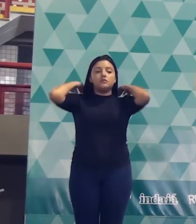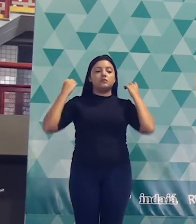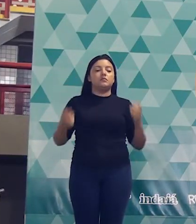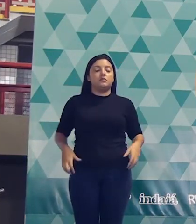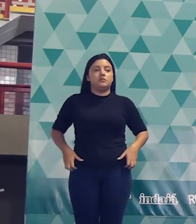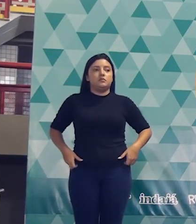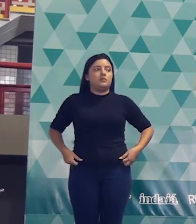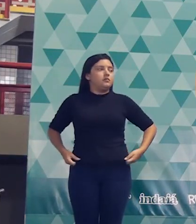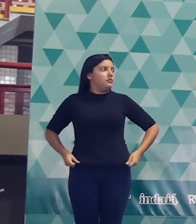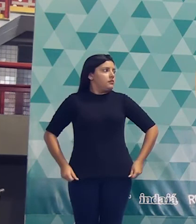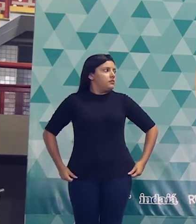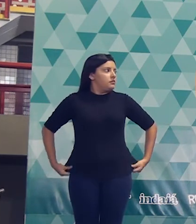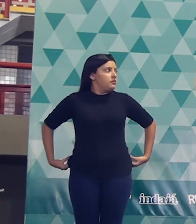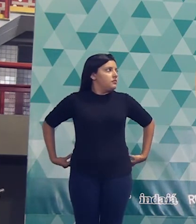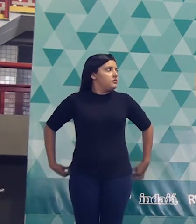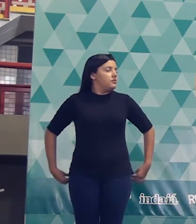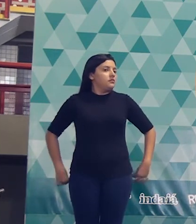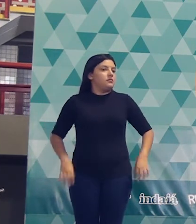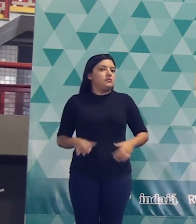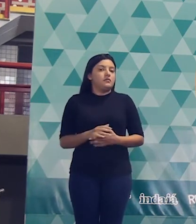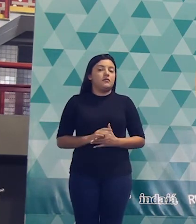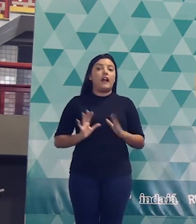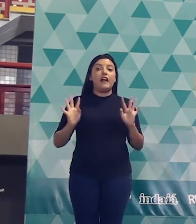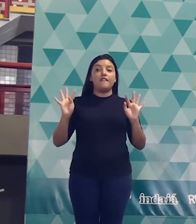Ó, no final eu vou ler isso aqui, viu? No final.